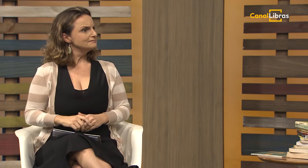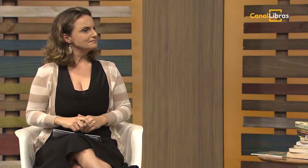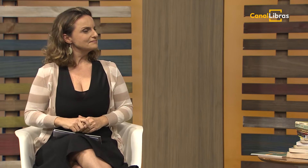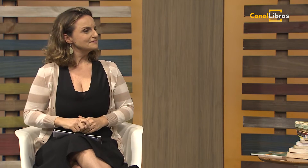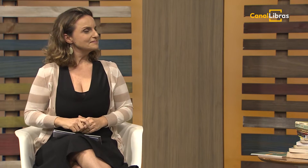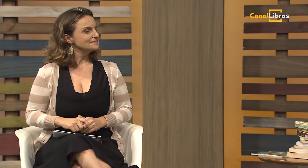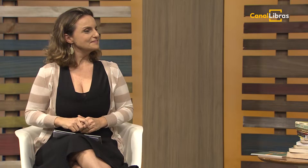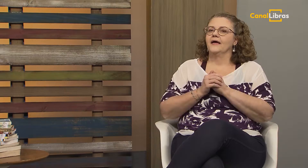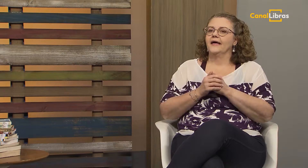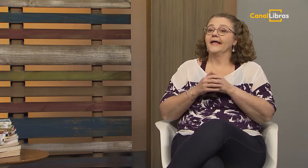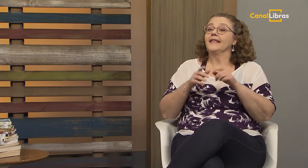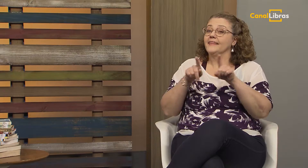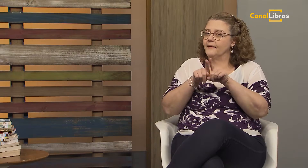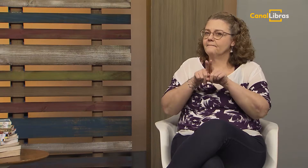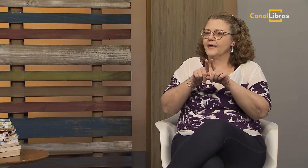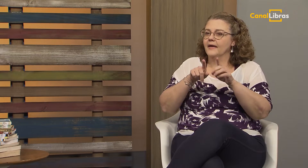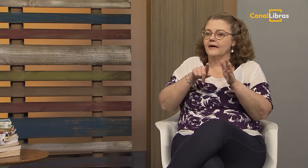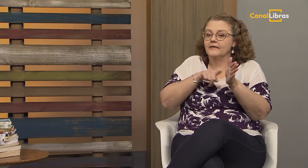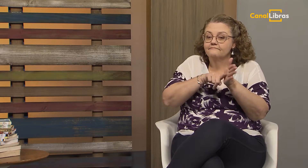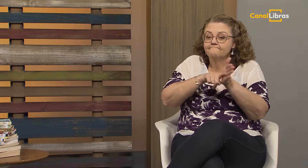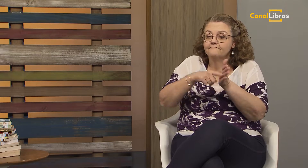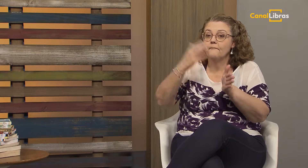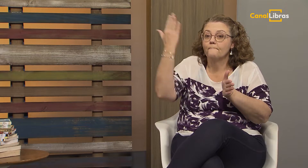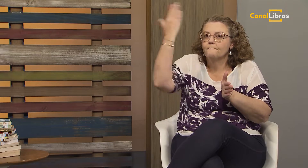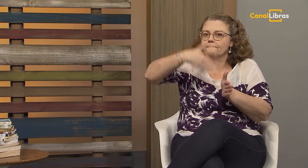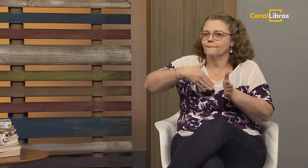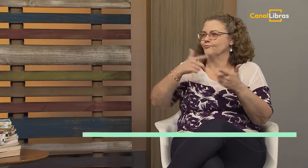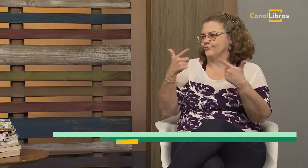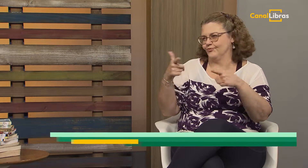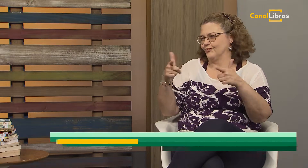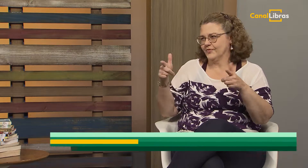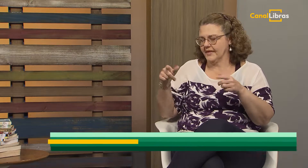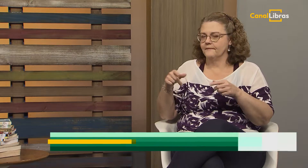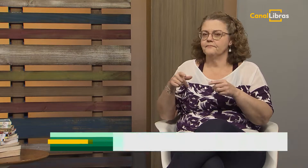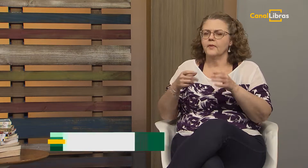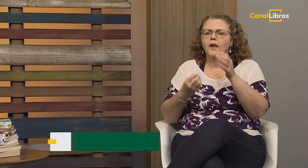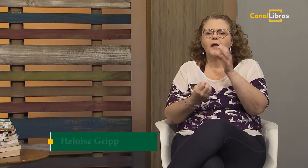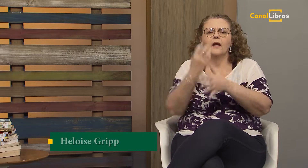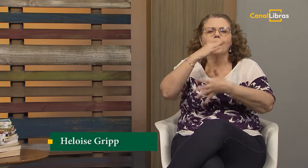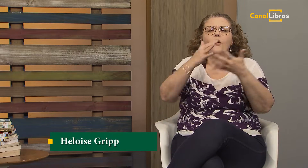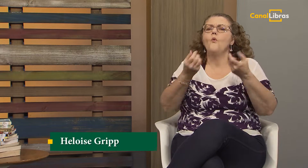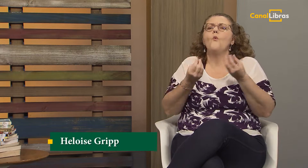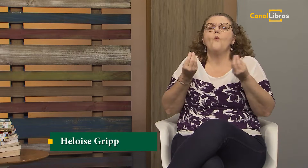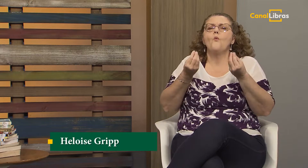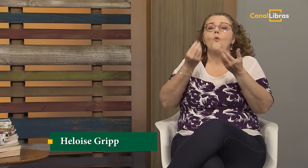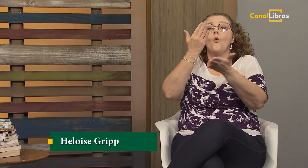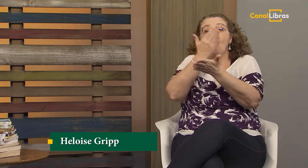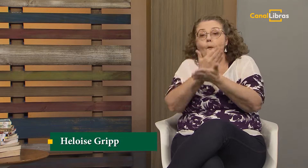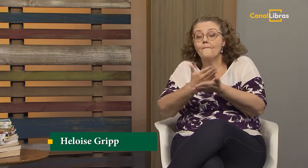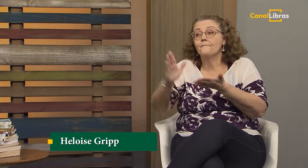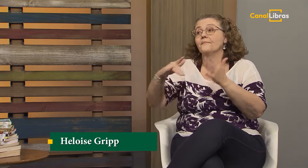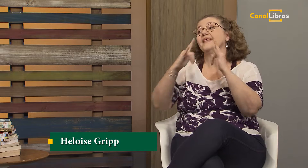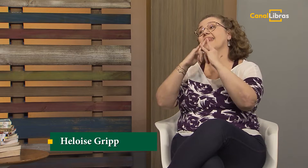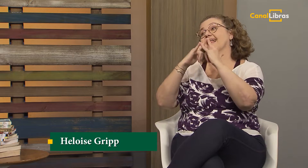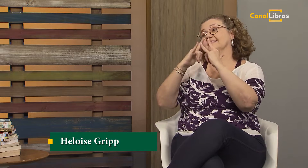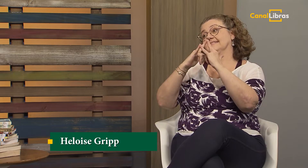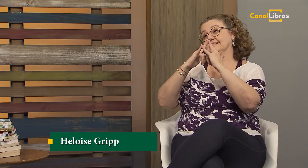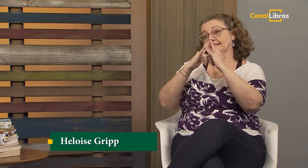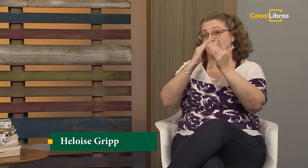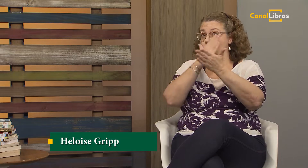de sinais? Sim, e também não há comprovações concretas de seu surgimento. No Brasil, as pesquisas